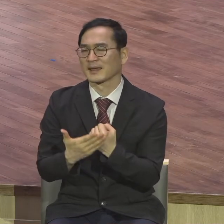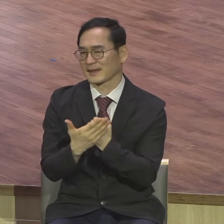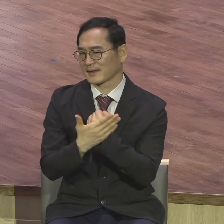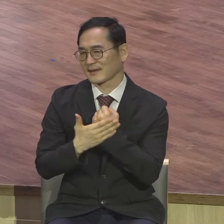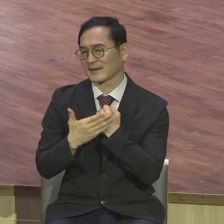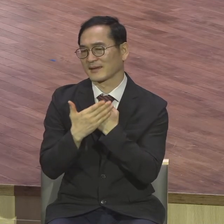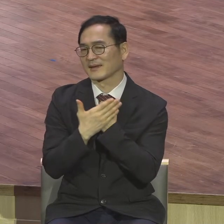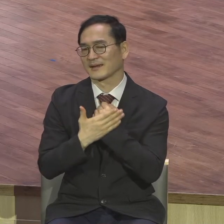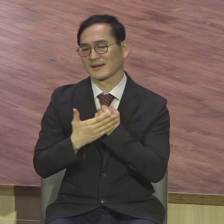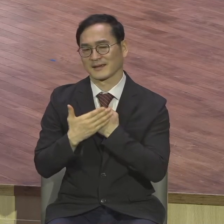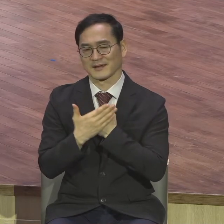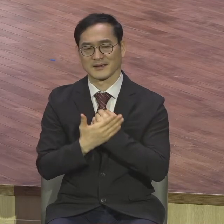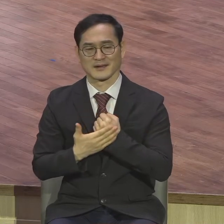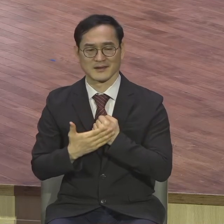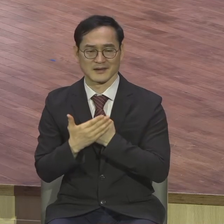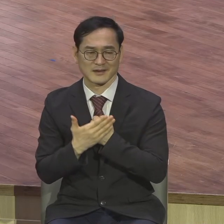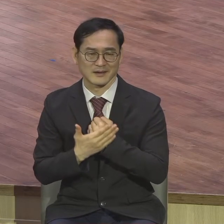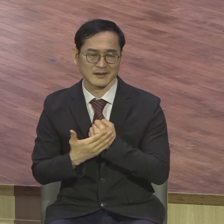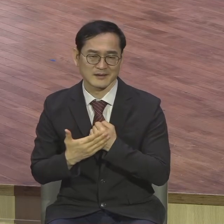지금까지, 지금도